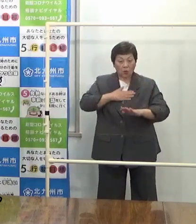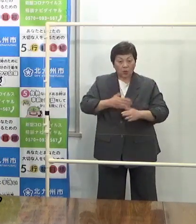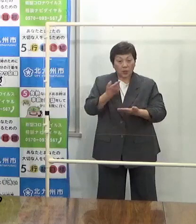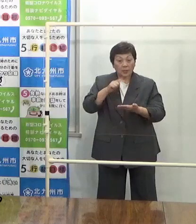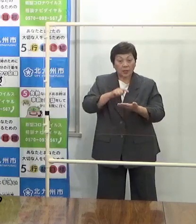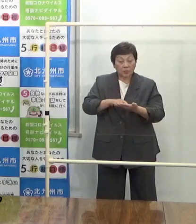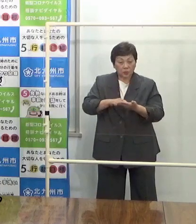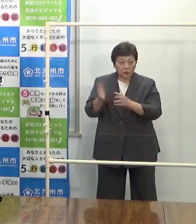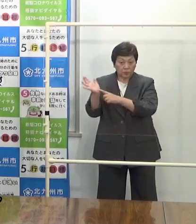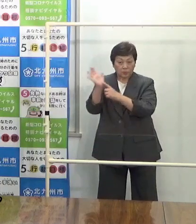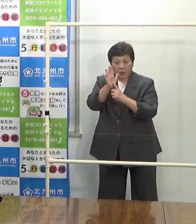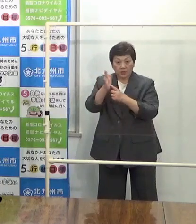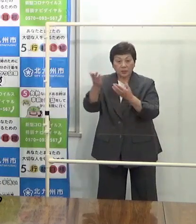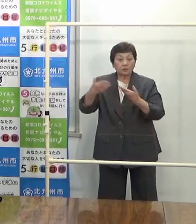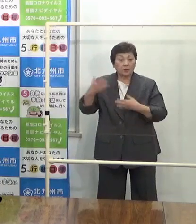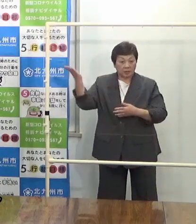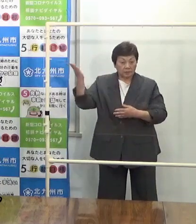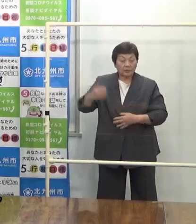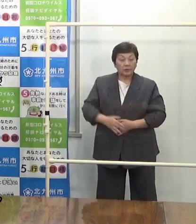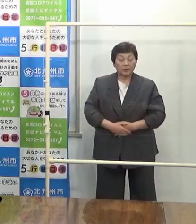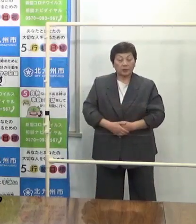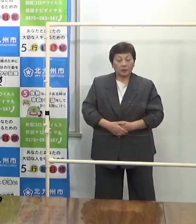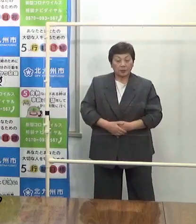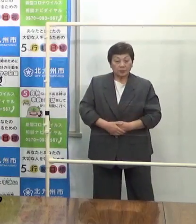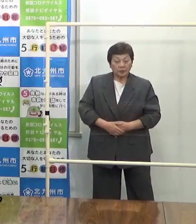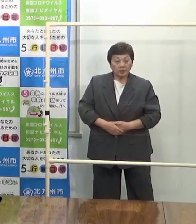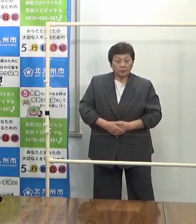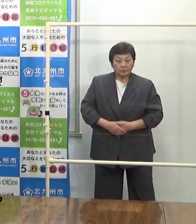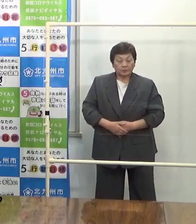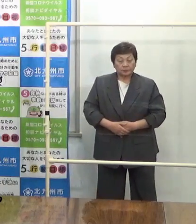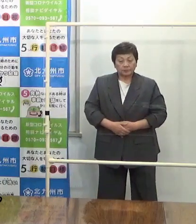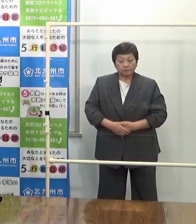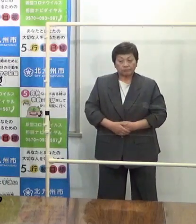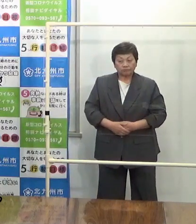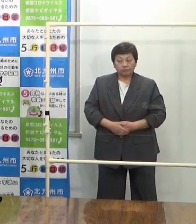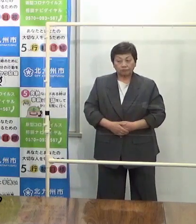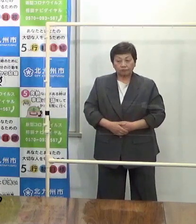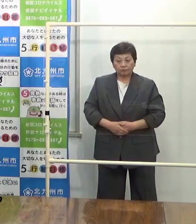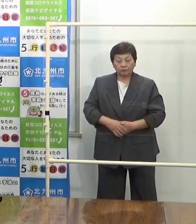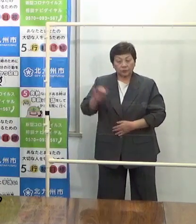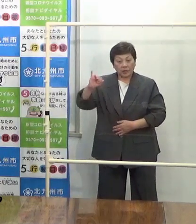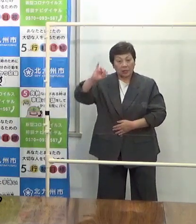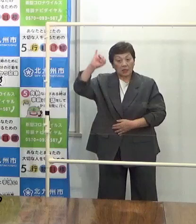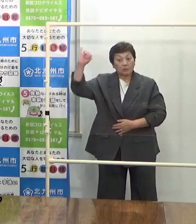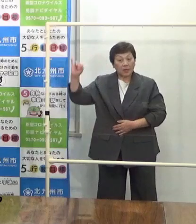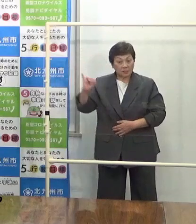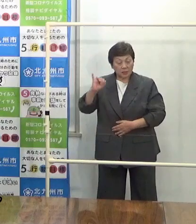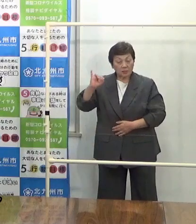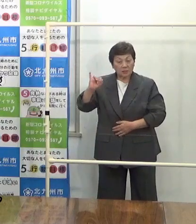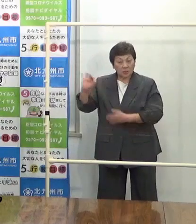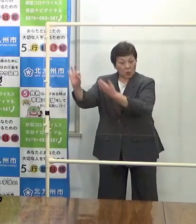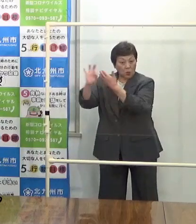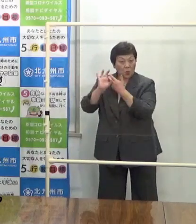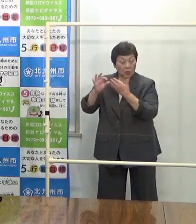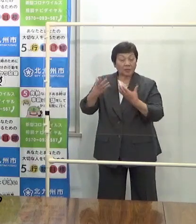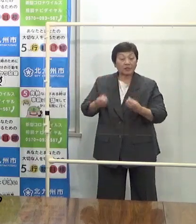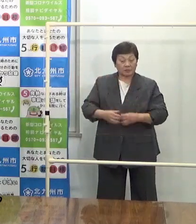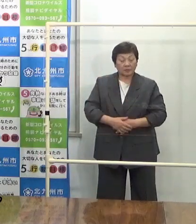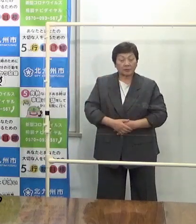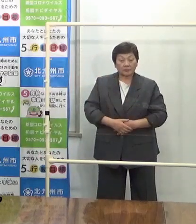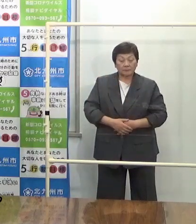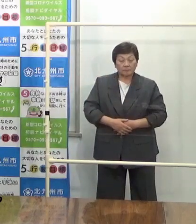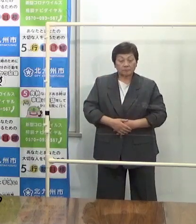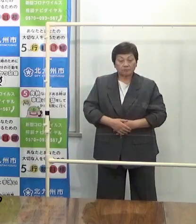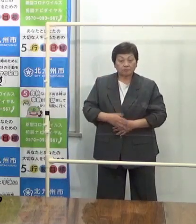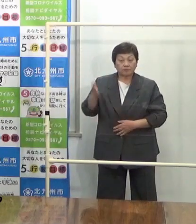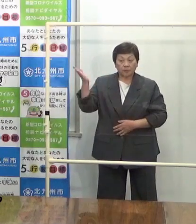すく説明していたグラフでありまして、それをイメージをお借りしたものであります。